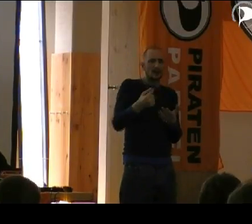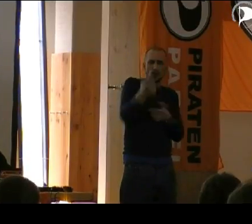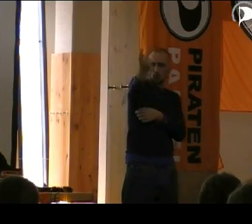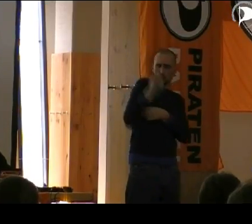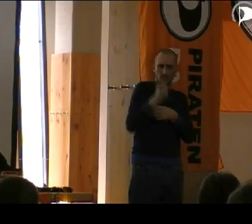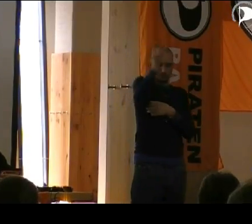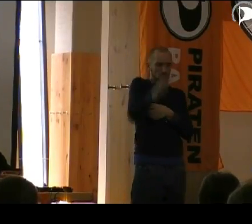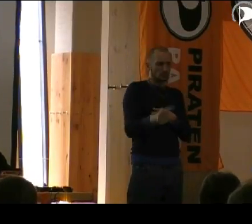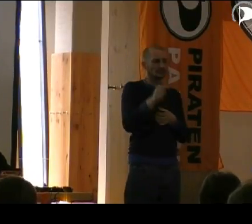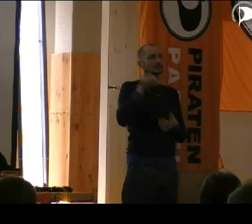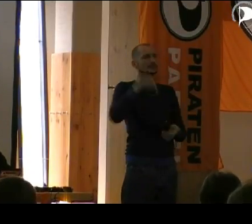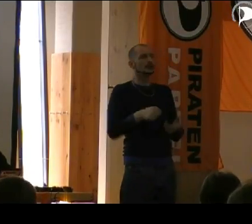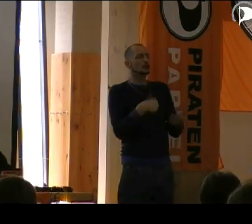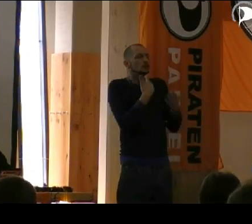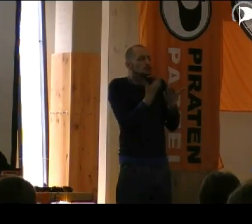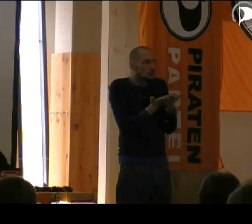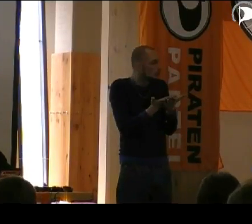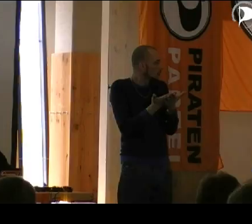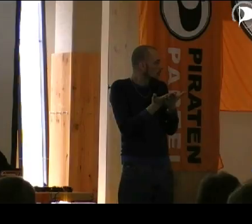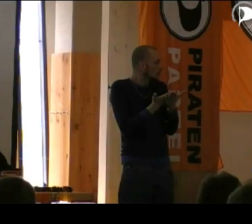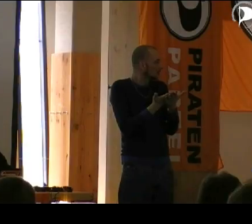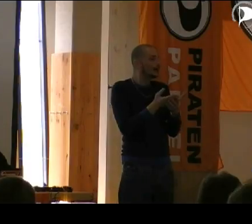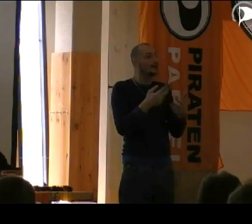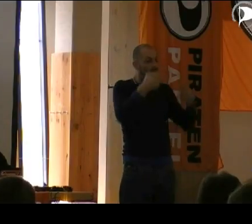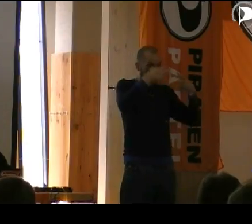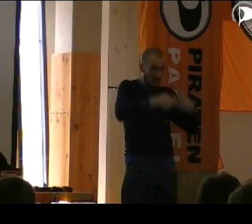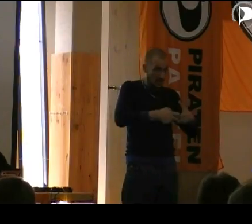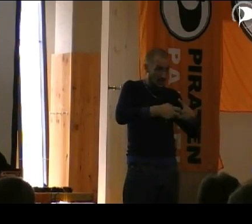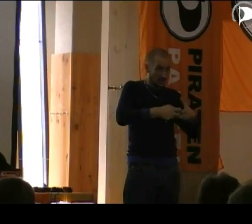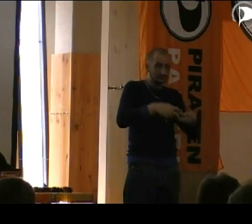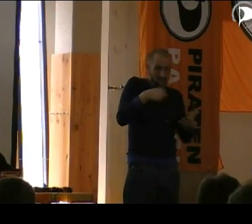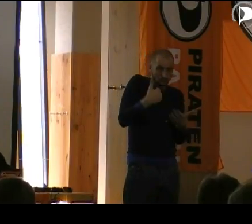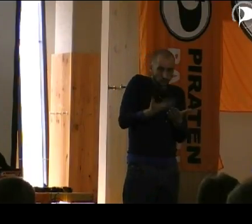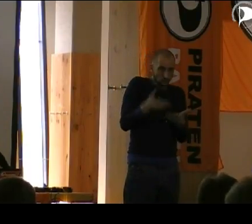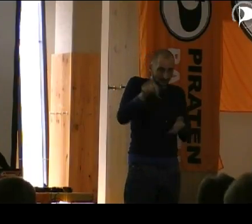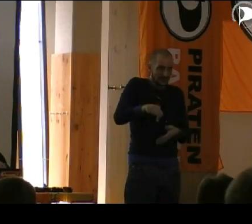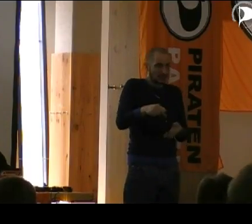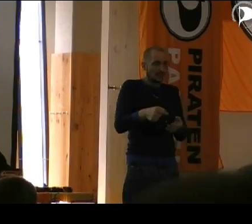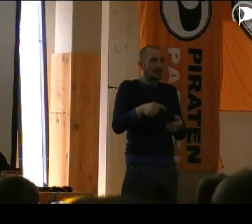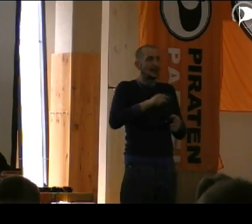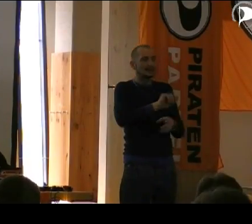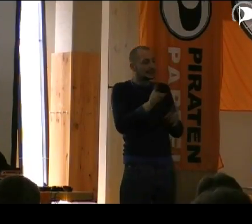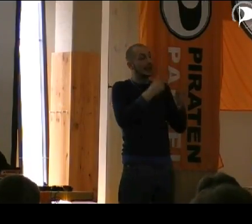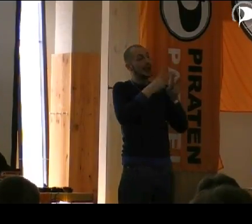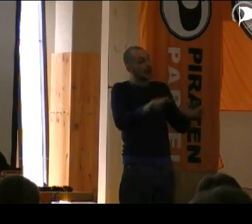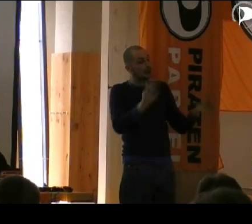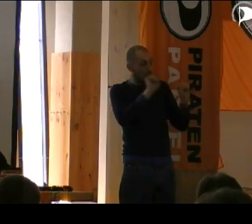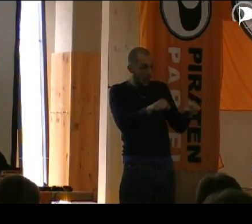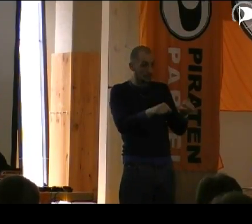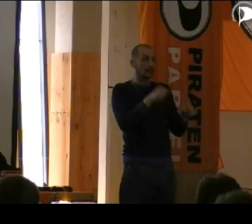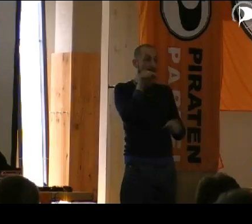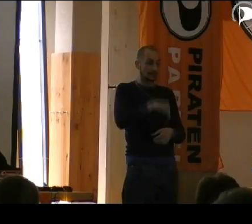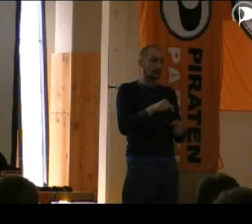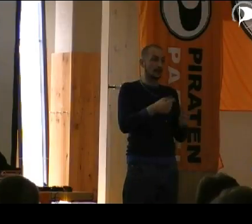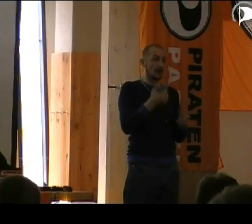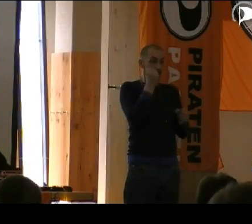nehme ab dieser größenordnung war reason for band aber ja auch immer das licht wäre das unternehmen hat